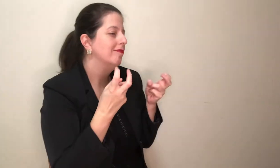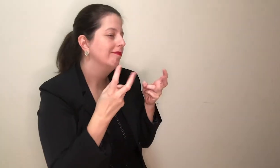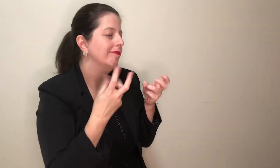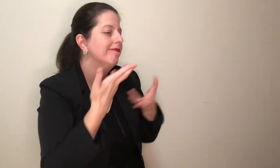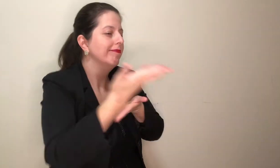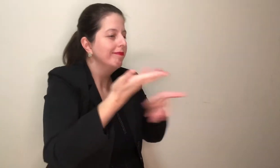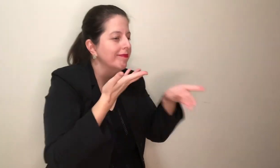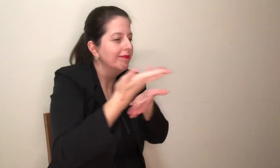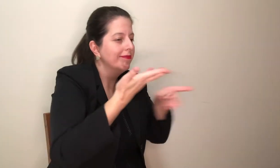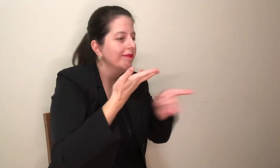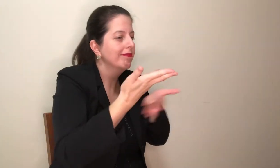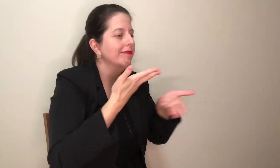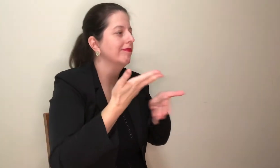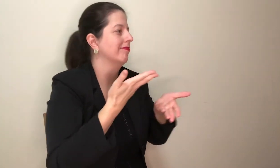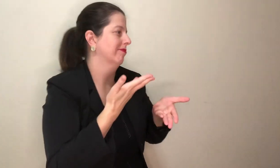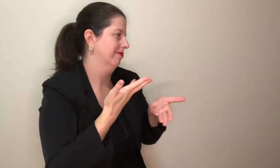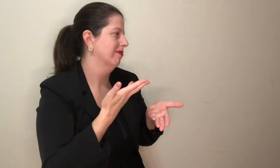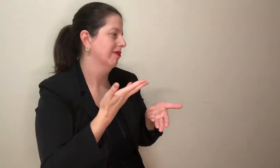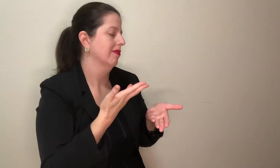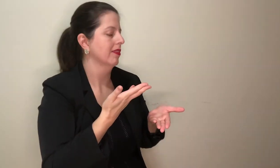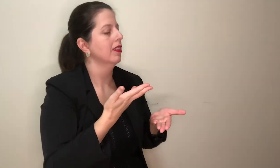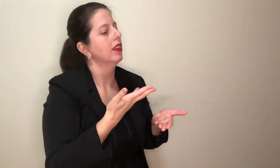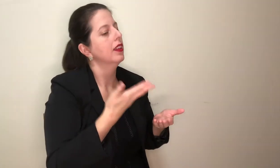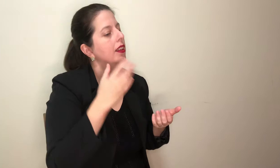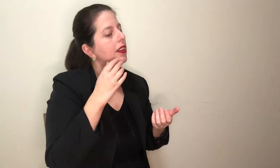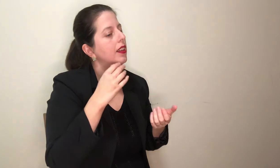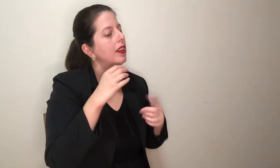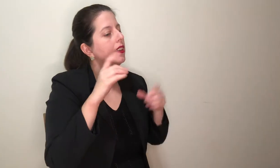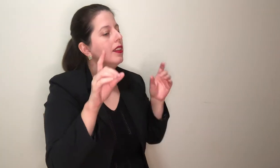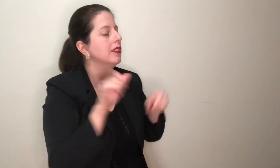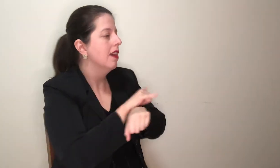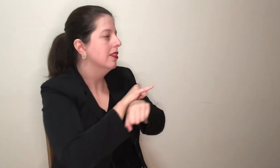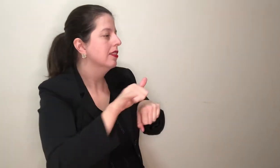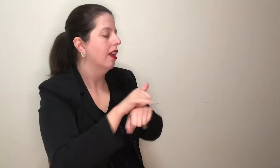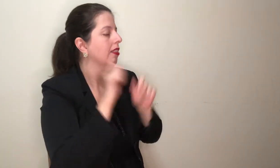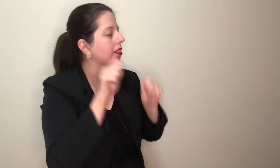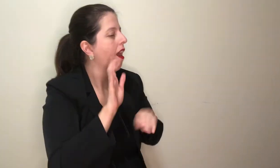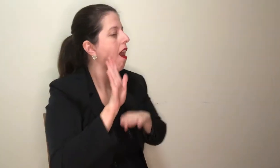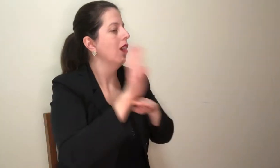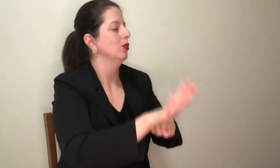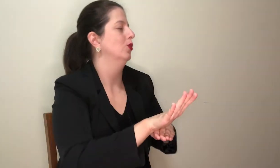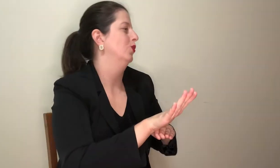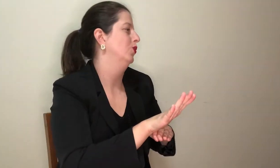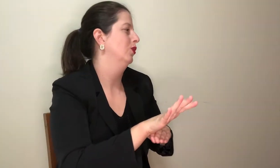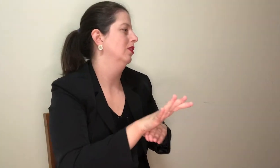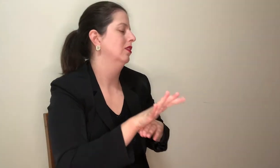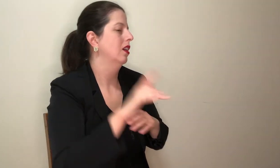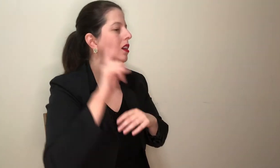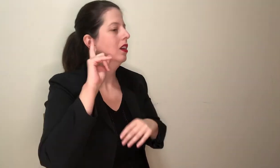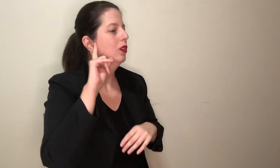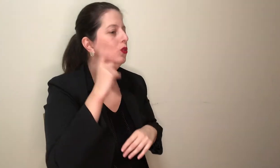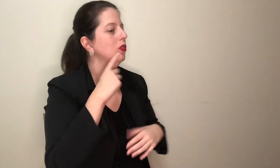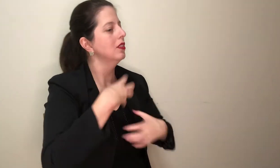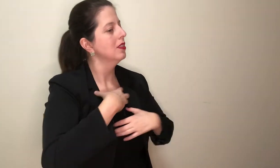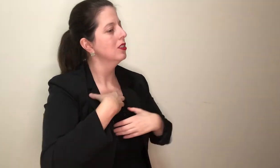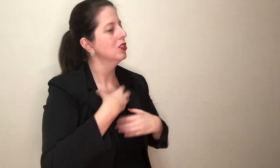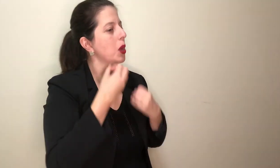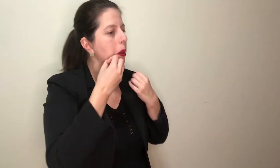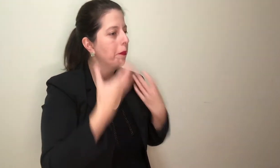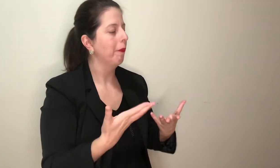precisa ter contato com o surdo, manter uma relação estreita com as formas de encontrar estratégias para ajudar esse